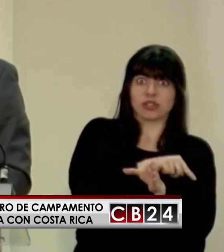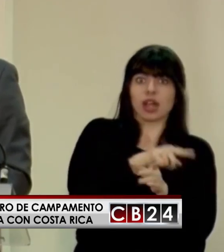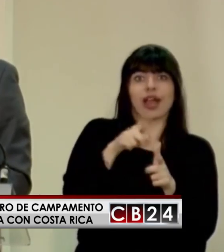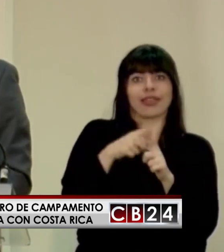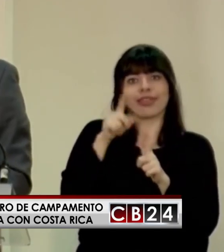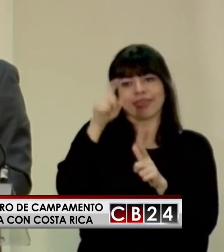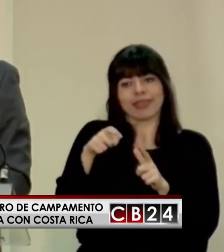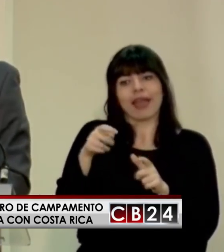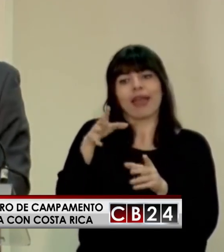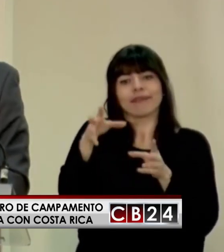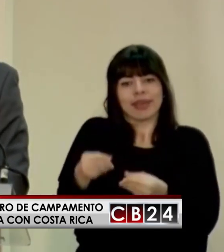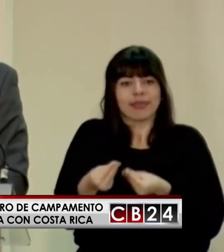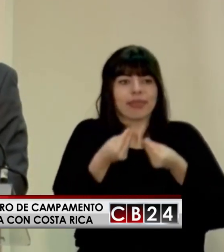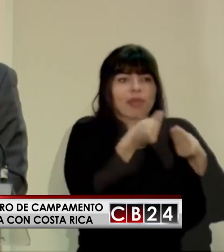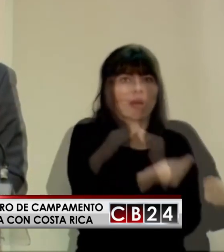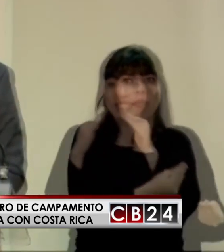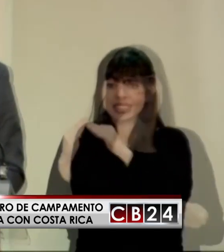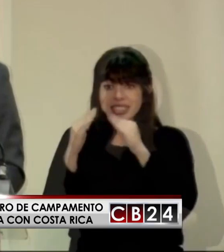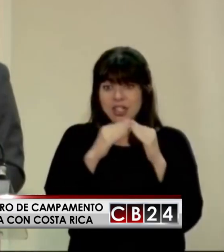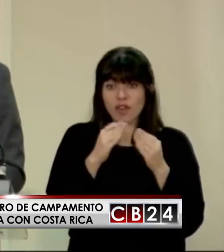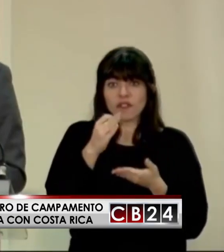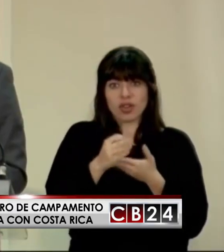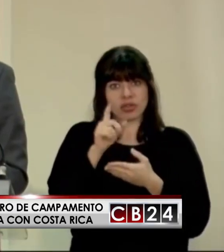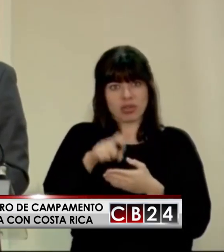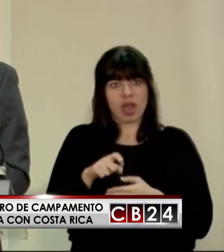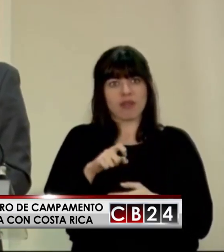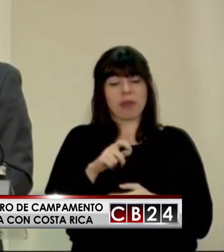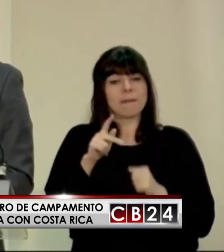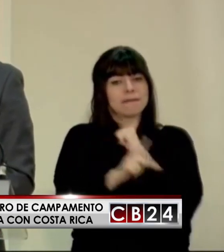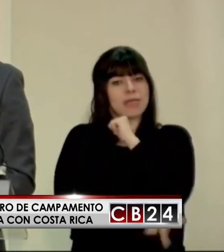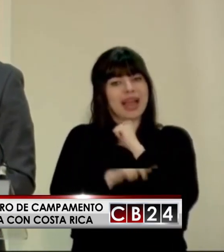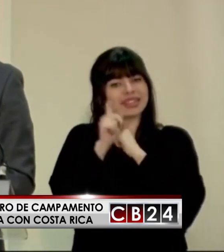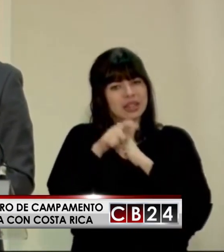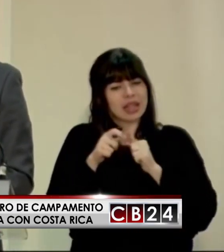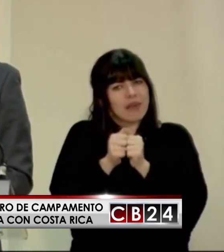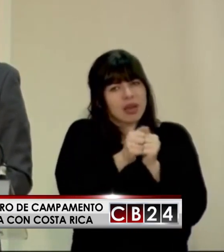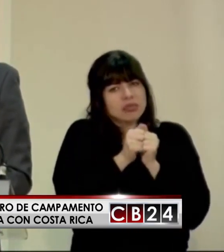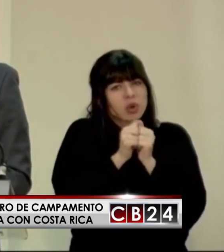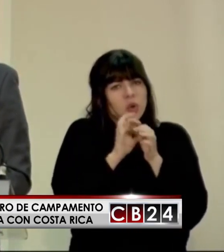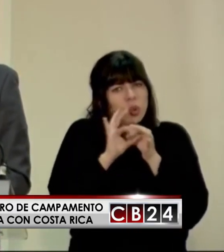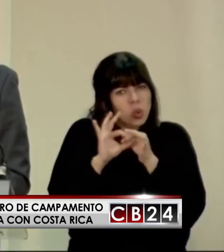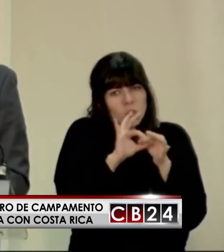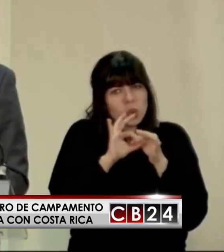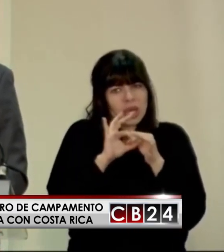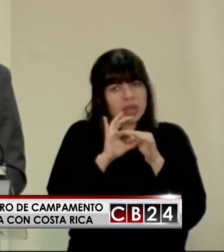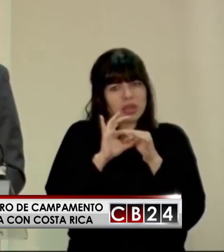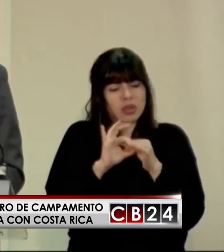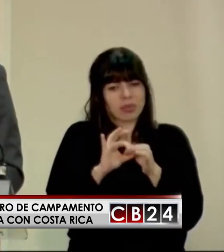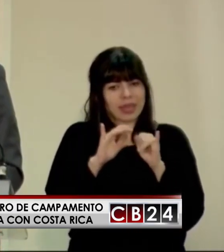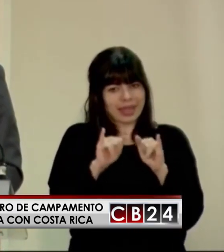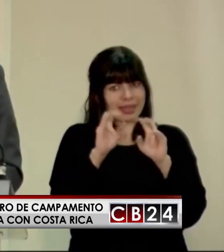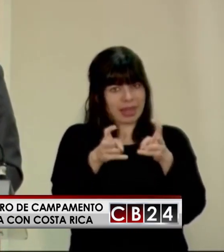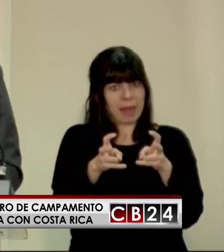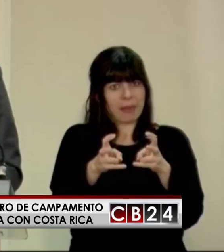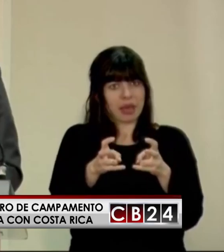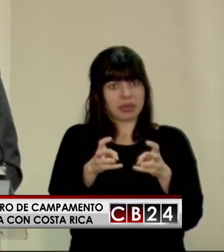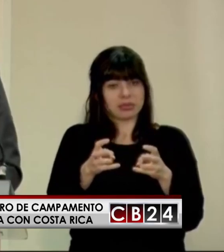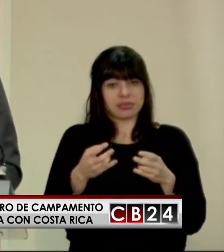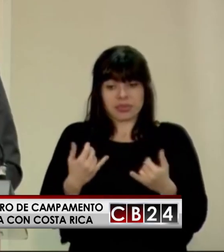beneficio claramente del interés nacional. El país debe estar unido en esos temas. Lo que